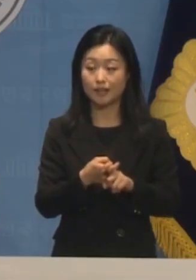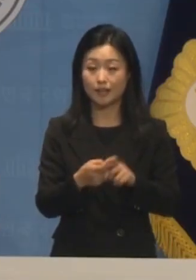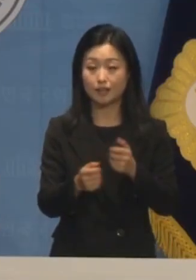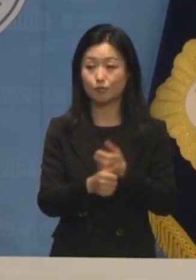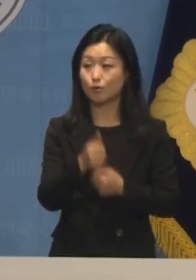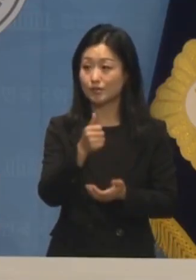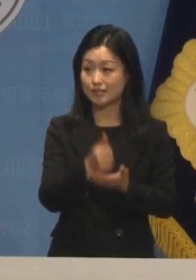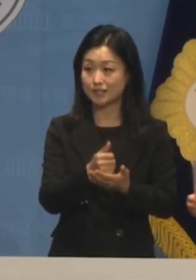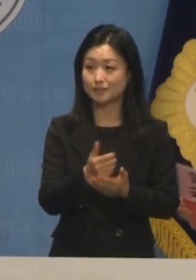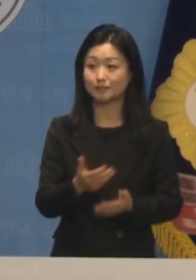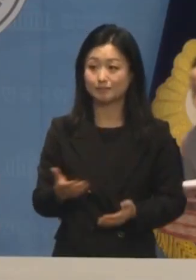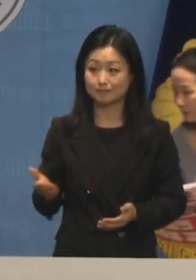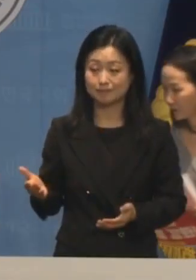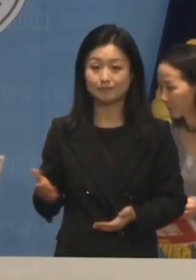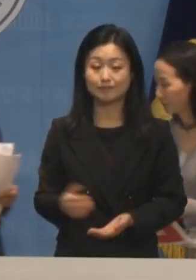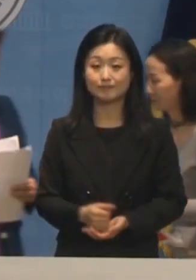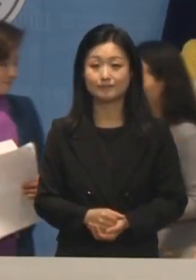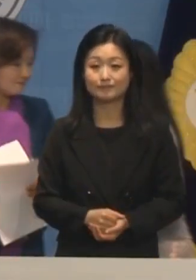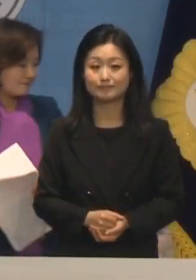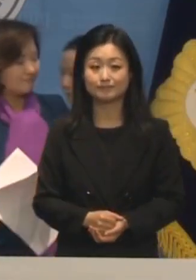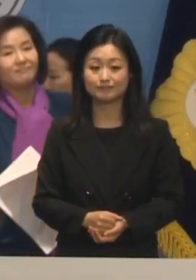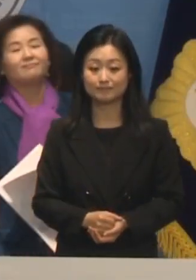사회복지위원장님께 부탁드리겠습니다.